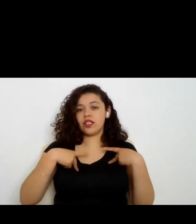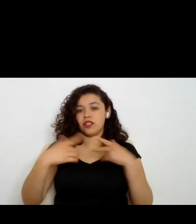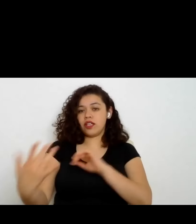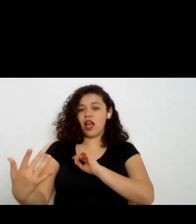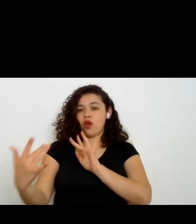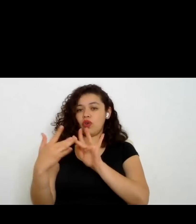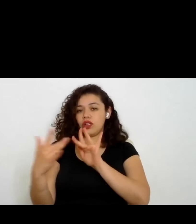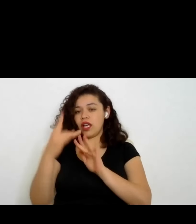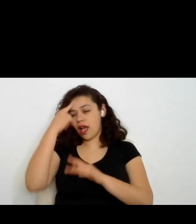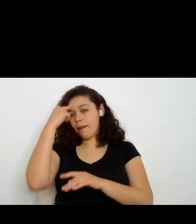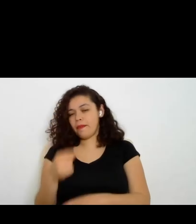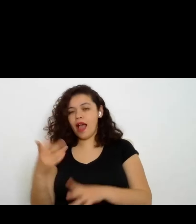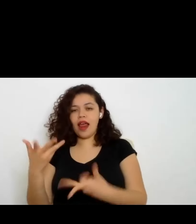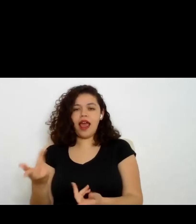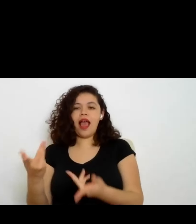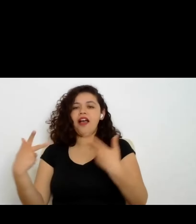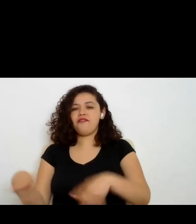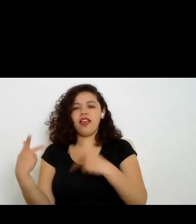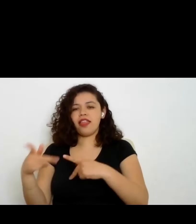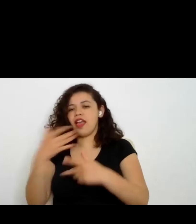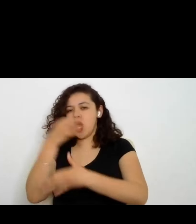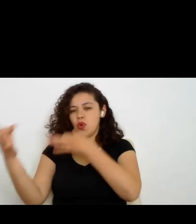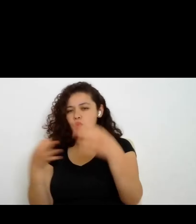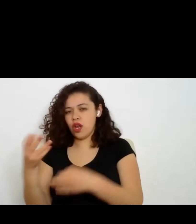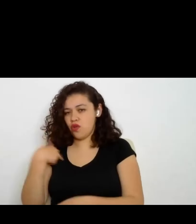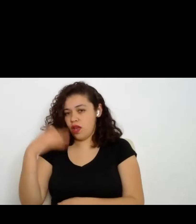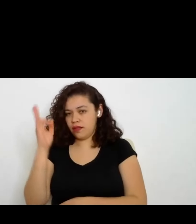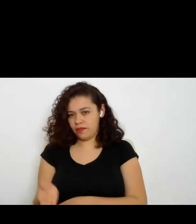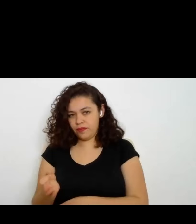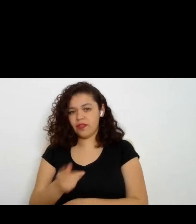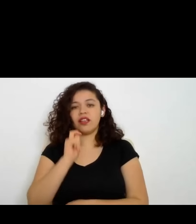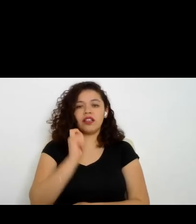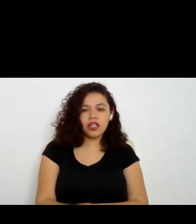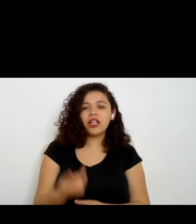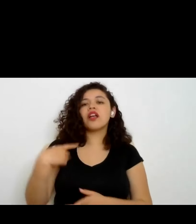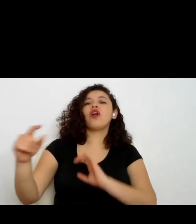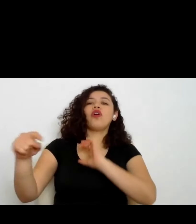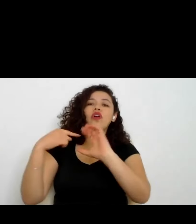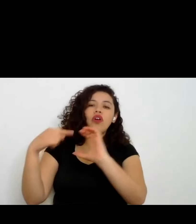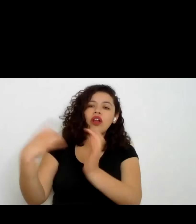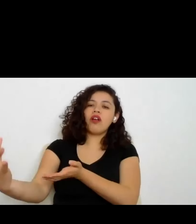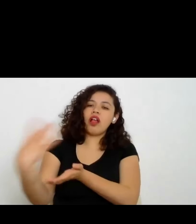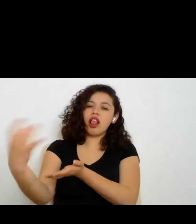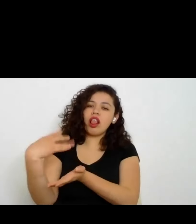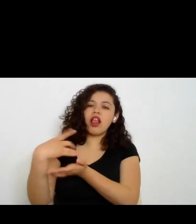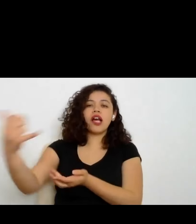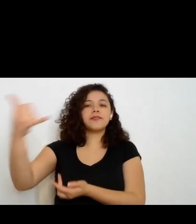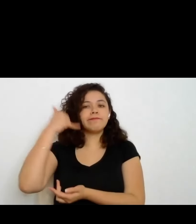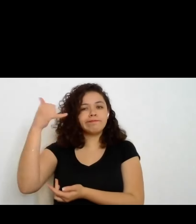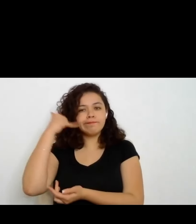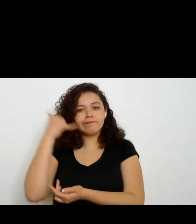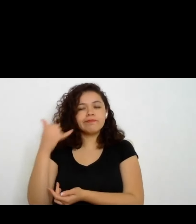fines mercadológicos y promocionales. ¿Qué es esto? Que me van a estar bombardeando de correos electrónicos o de llamadas electrónicas